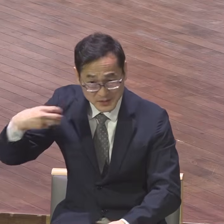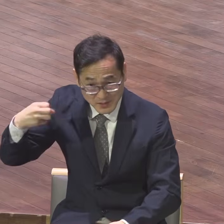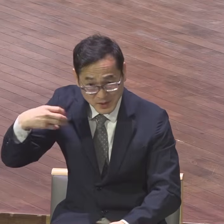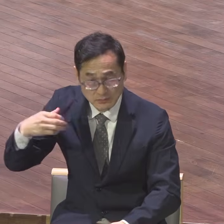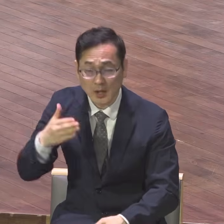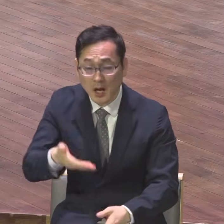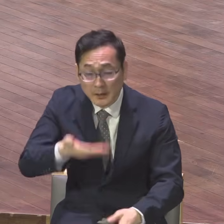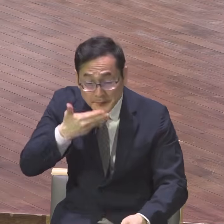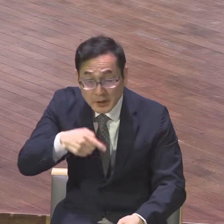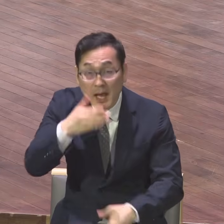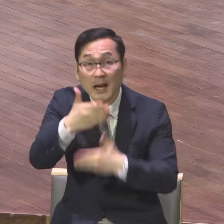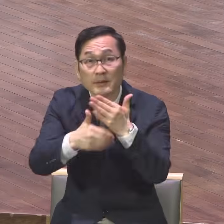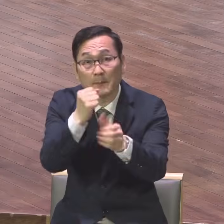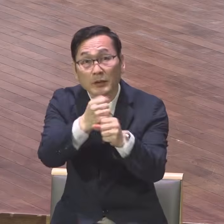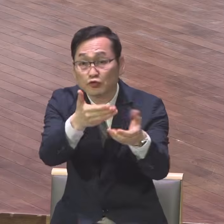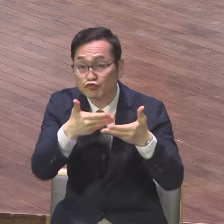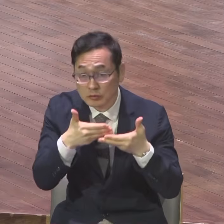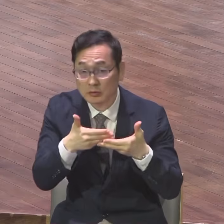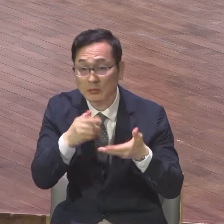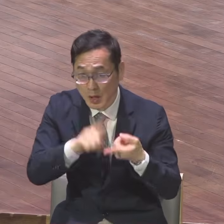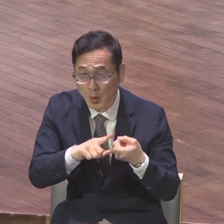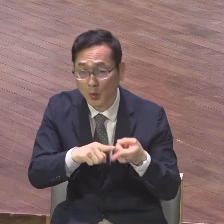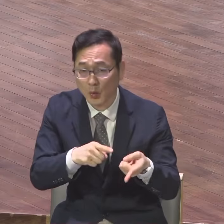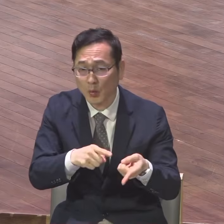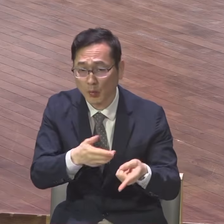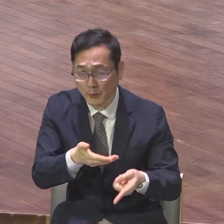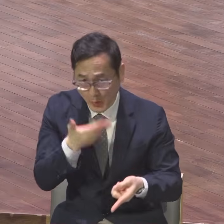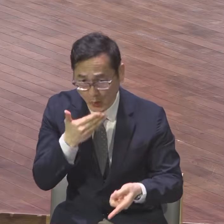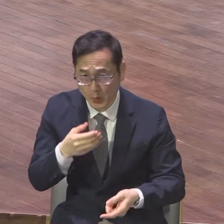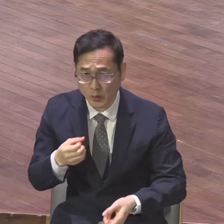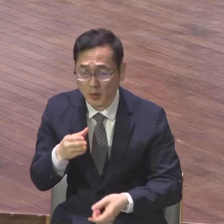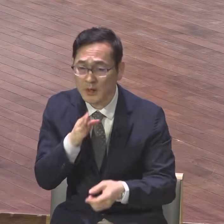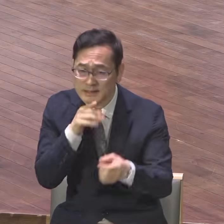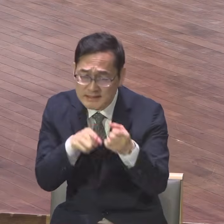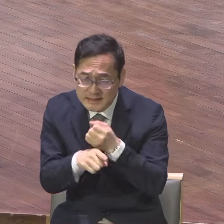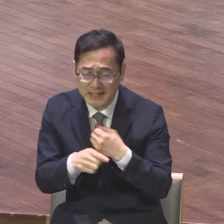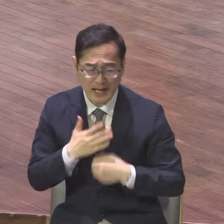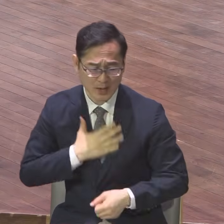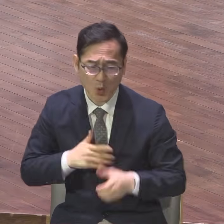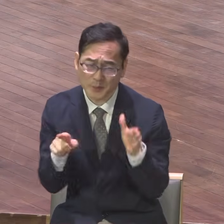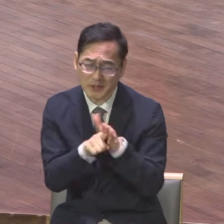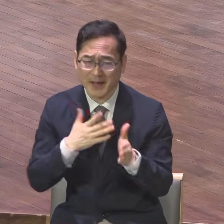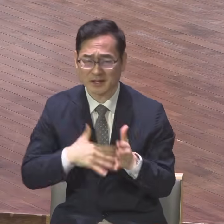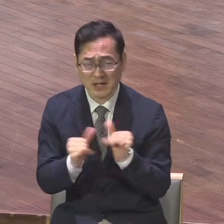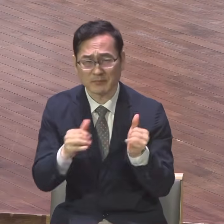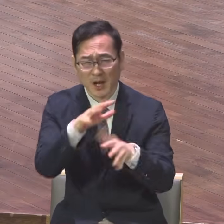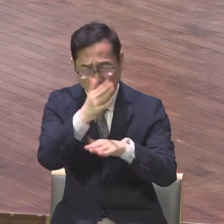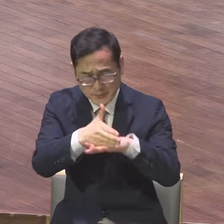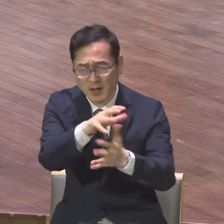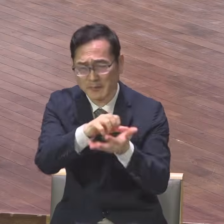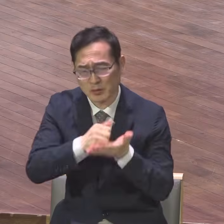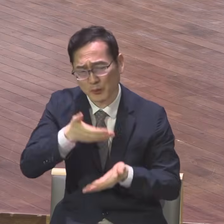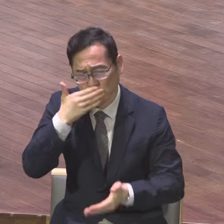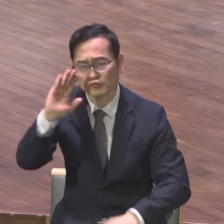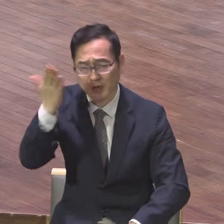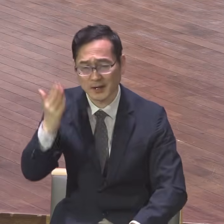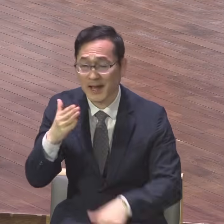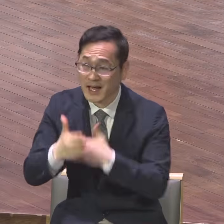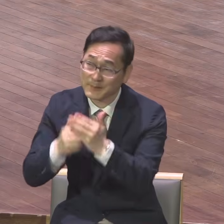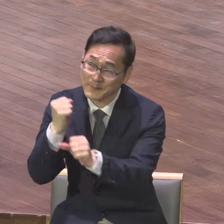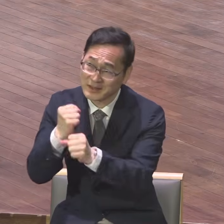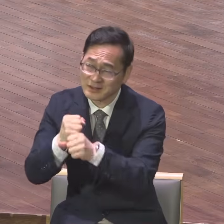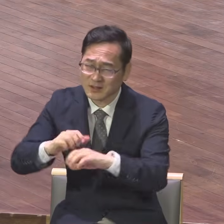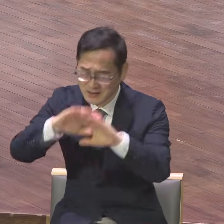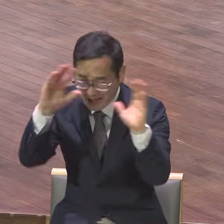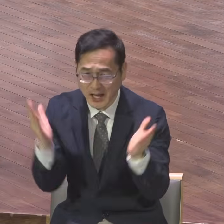음식물은 하나님이 지으신 바니 믿는 자들과 진리를 아는 자들이 감사함으로 받을 것이니라. 하나님께서 지으신 모든